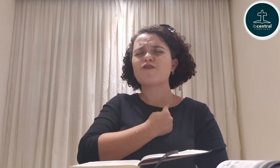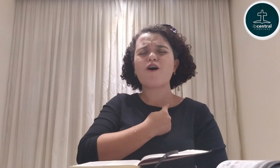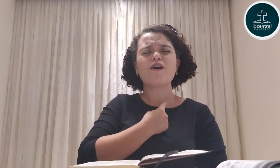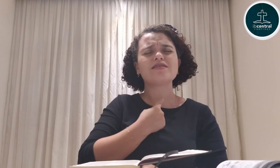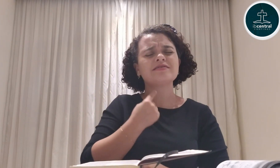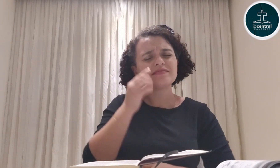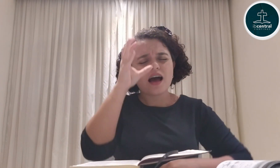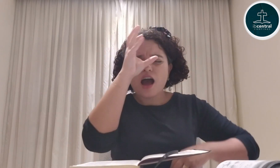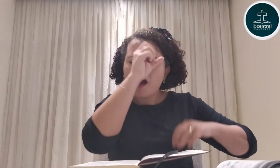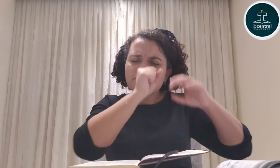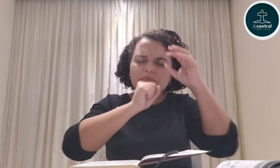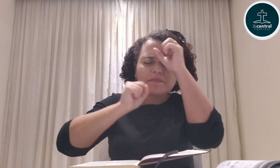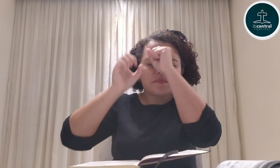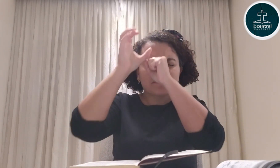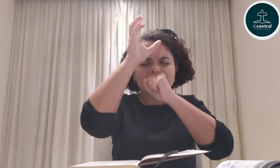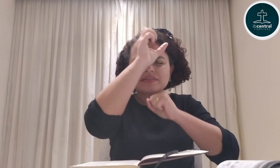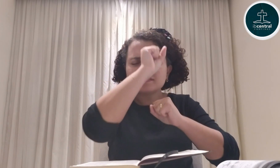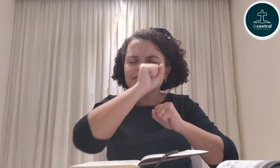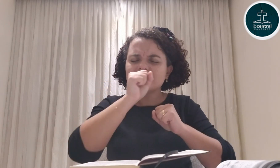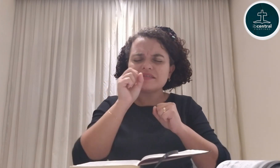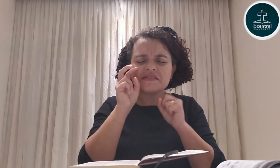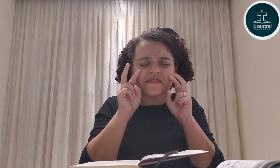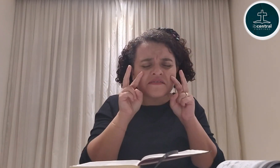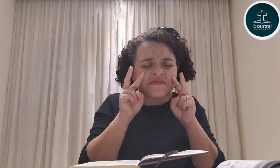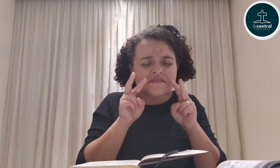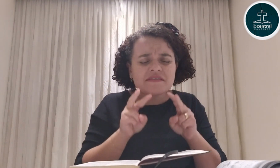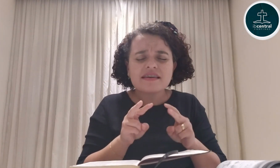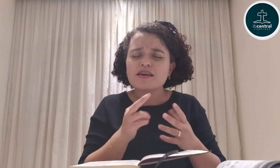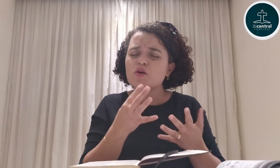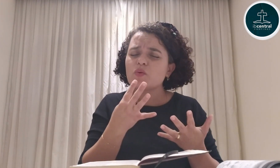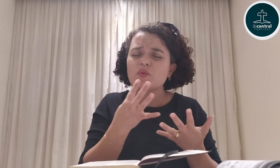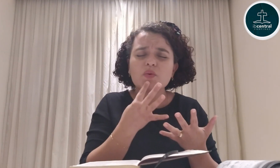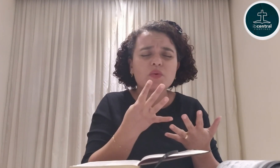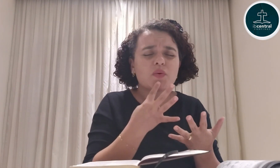Ajuda-nos, Senhor, para que nós possamos aprender,